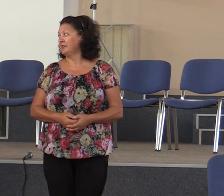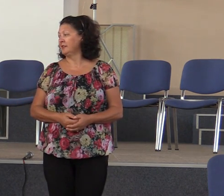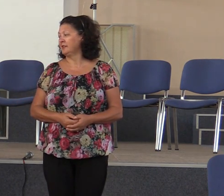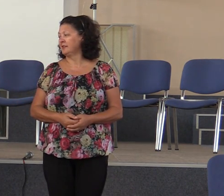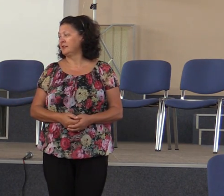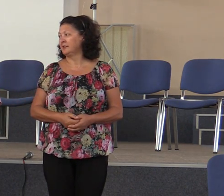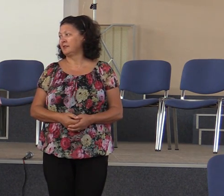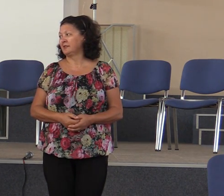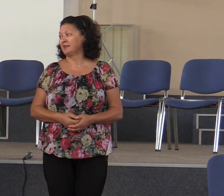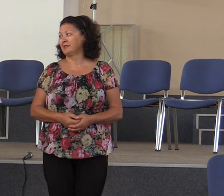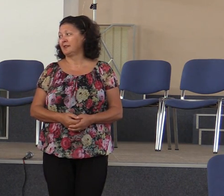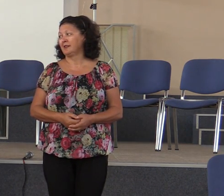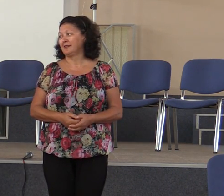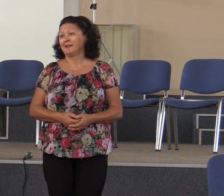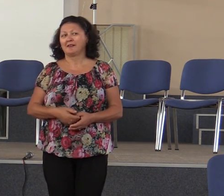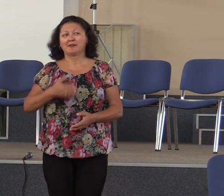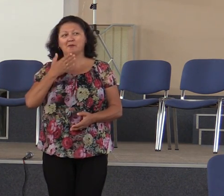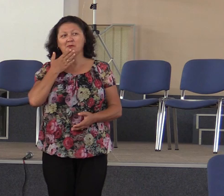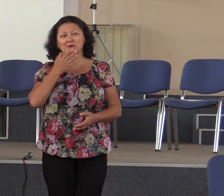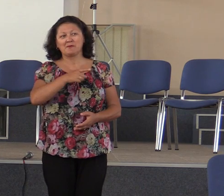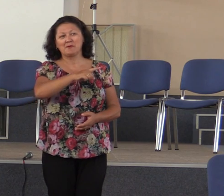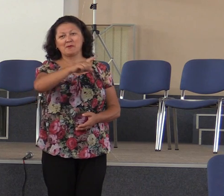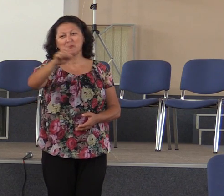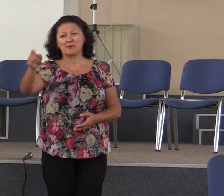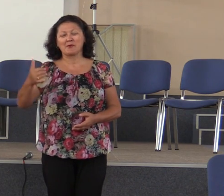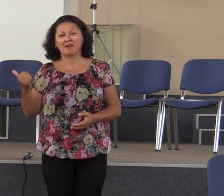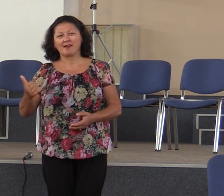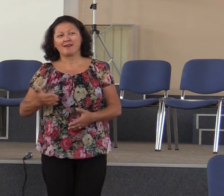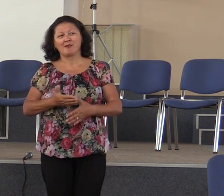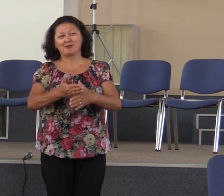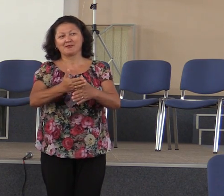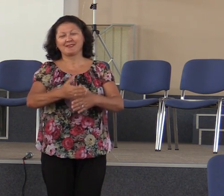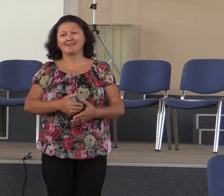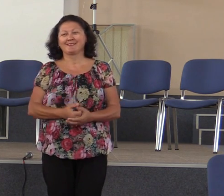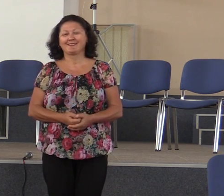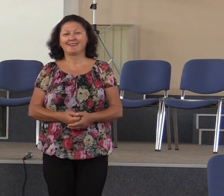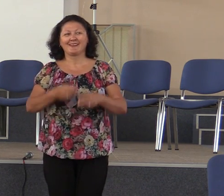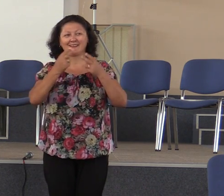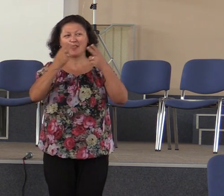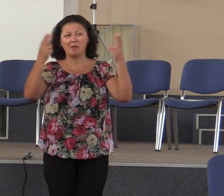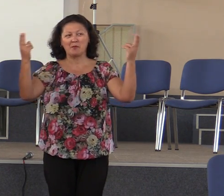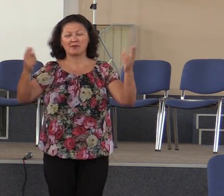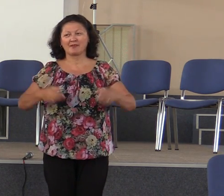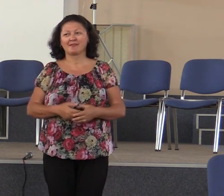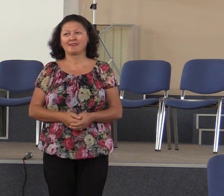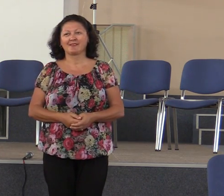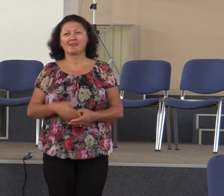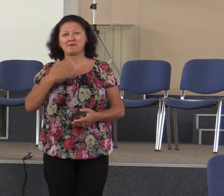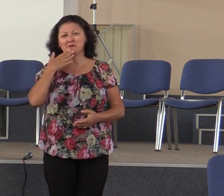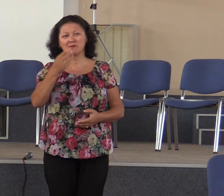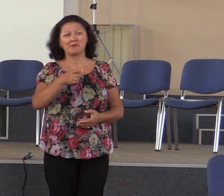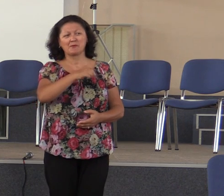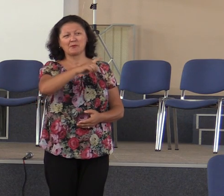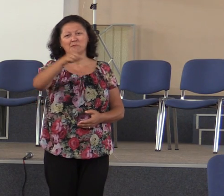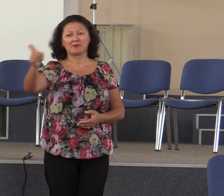Mulțumim tuturor care ne-au ajutat pentru a exista această tablă. Este important să mulțumim tuturor care